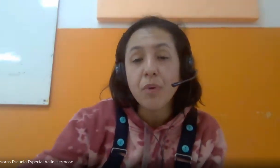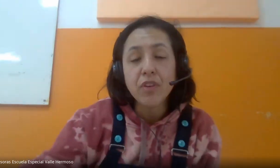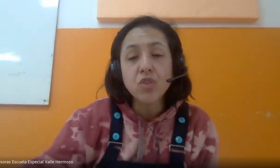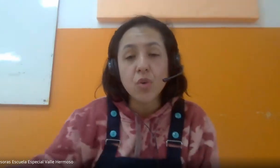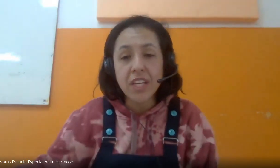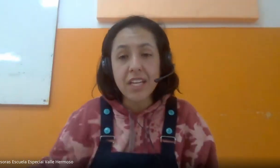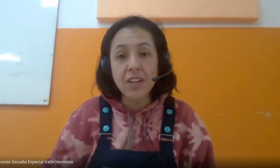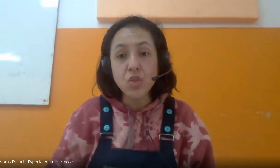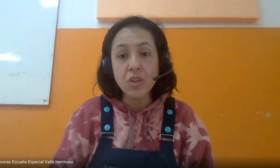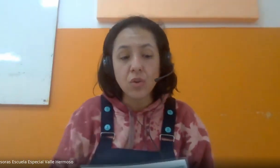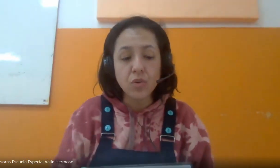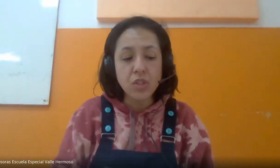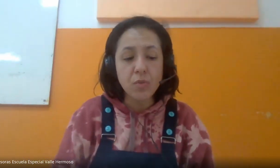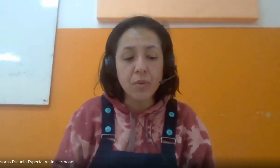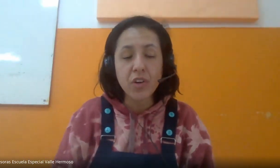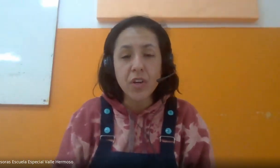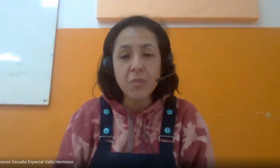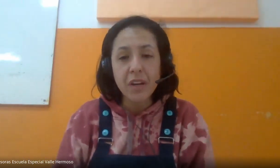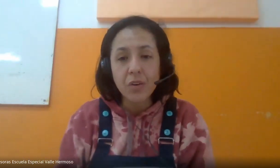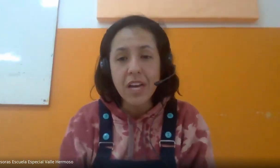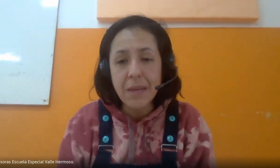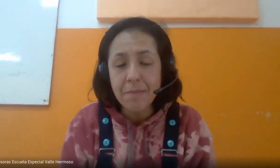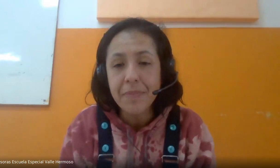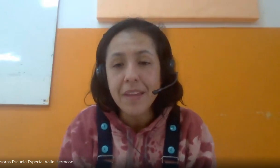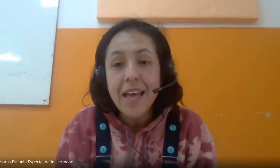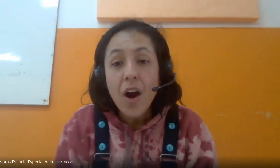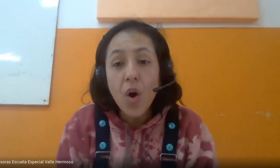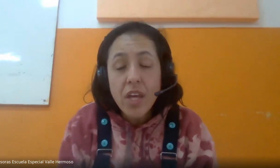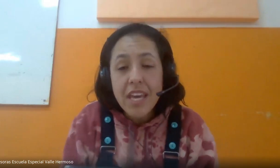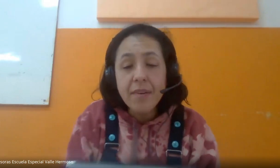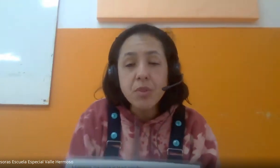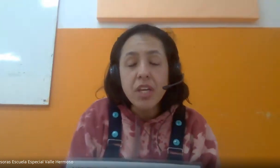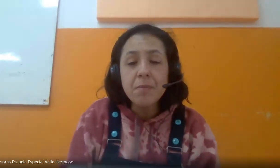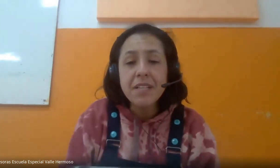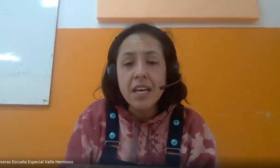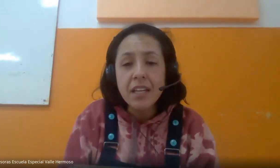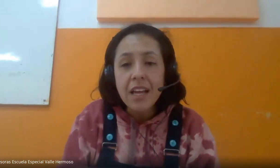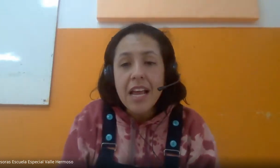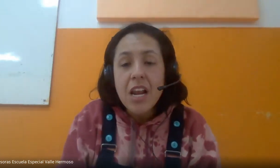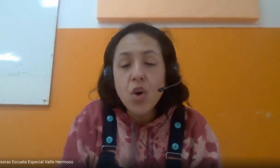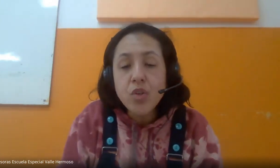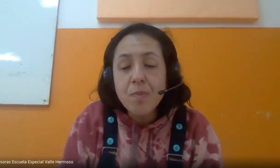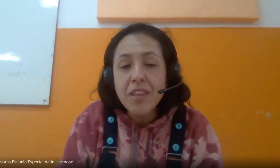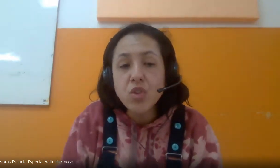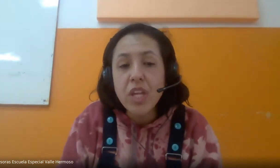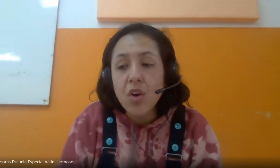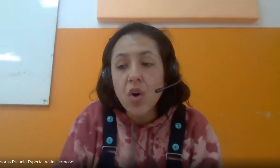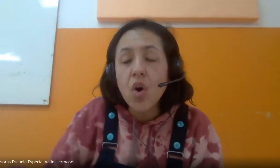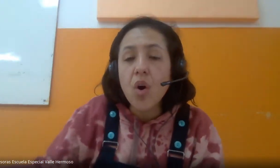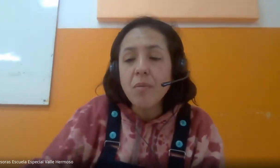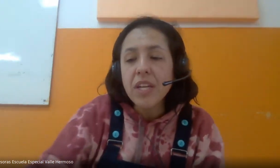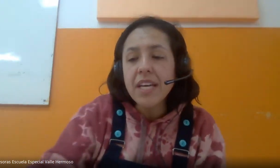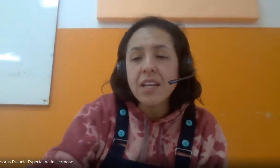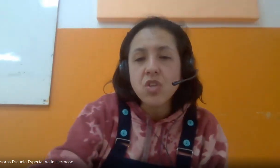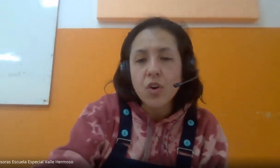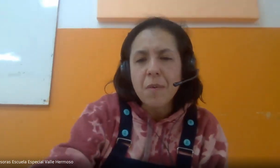pueblos originarios y todos esos pueblos que nombraron ahí. Hoy día vamos a repasar los medios de comunicación.